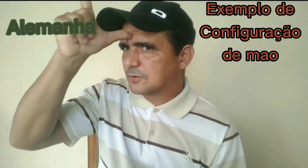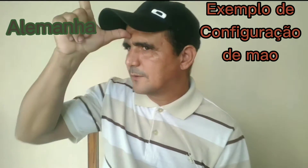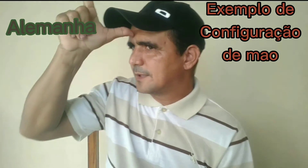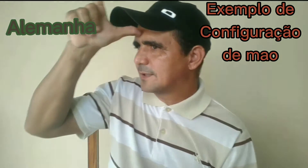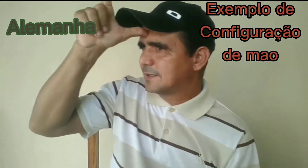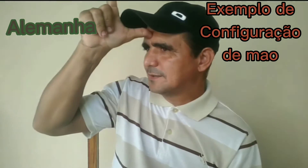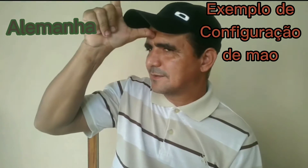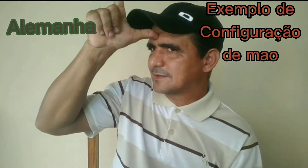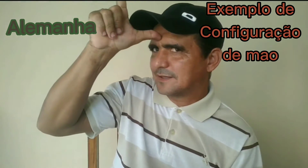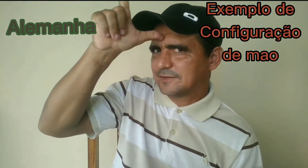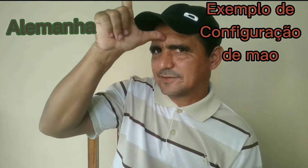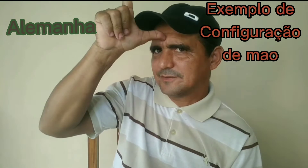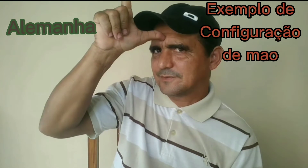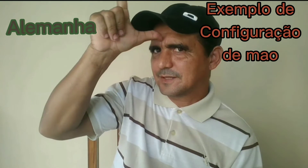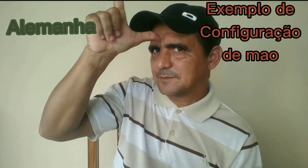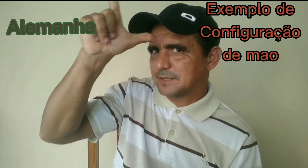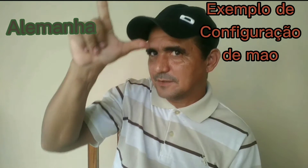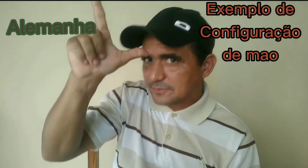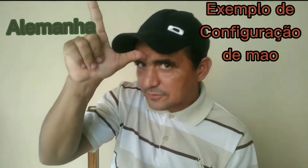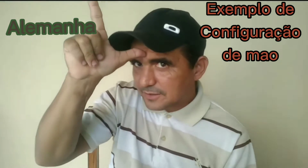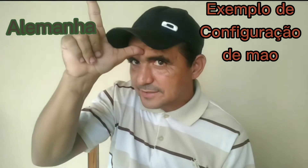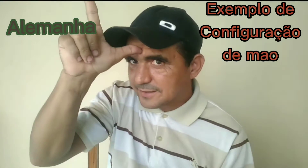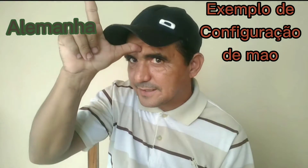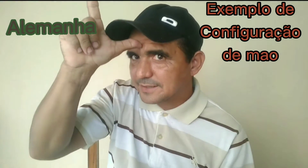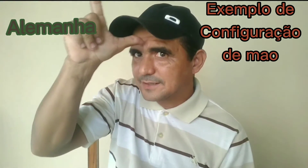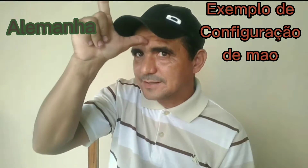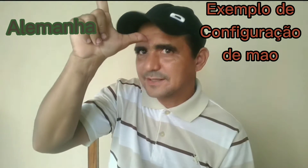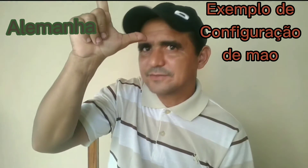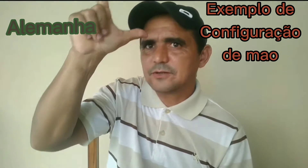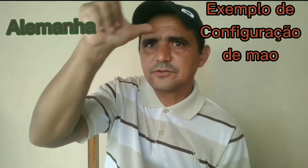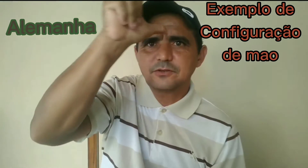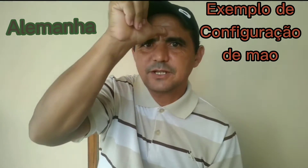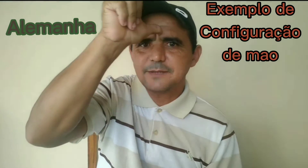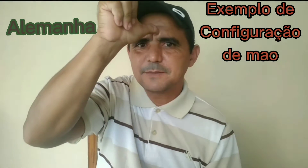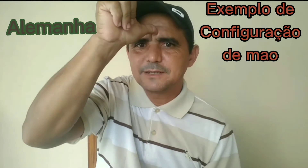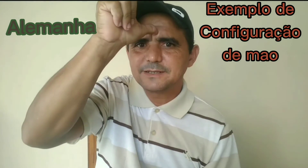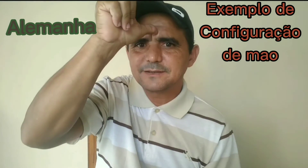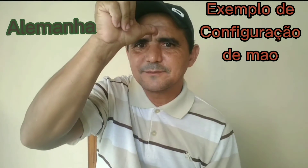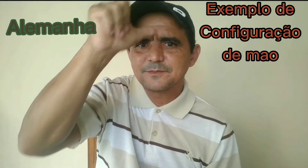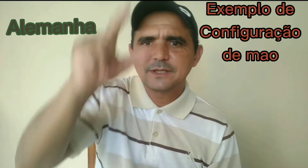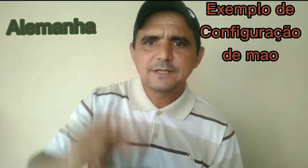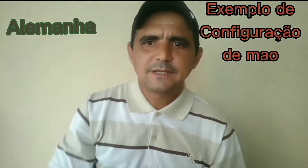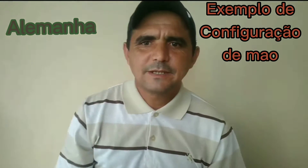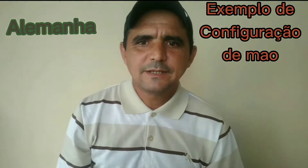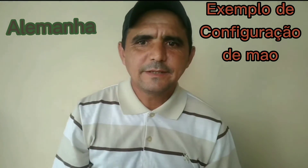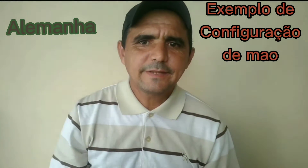colocou o L aqui na testa, também, olha só, a letra L aqui na testa é o sinal de Alemanha. E tem